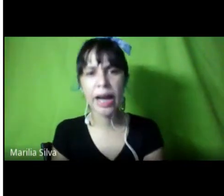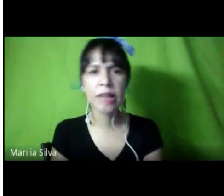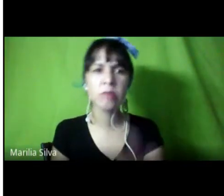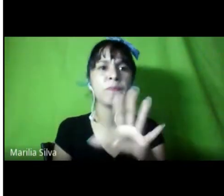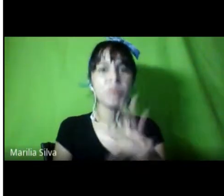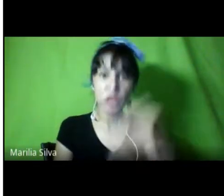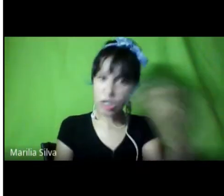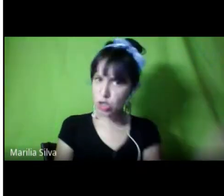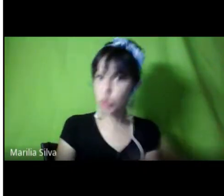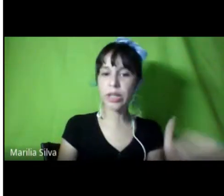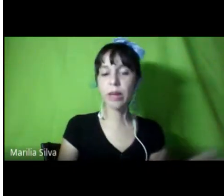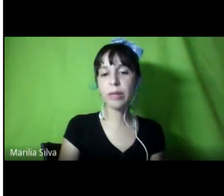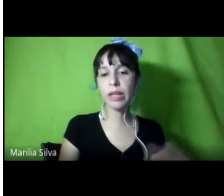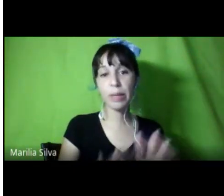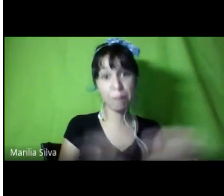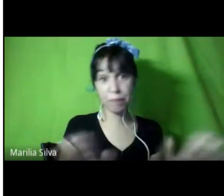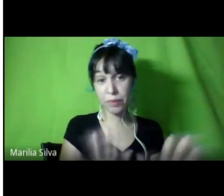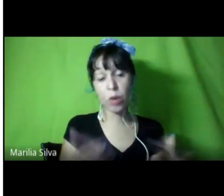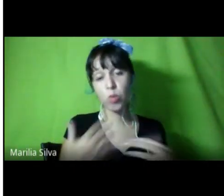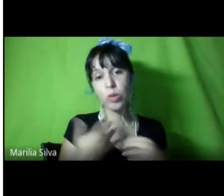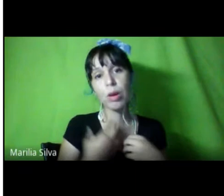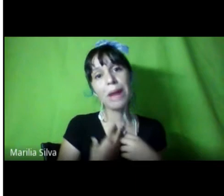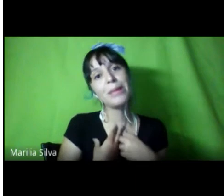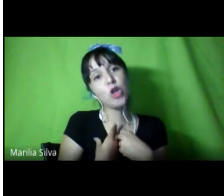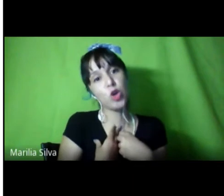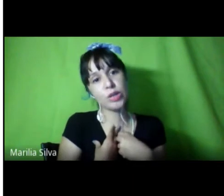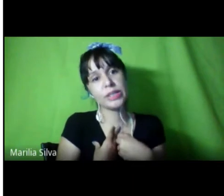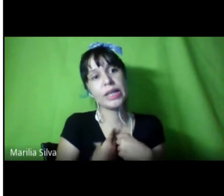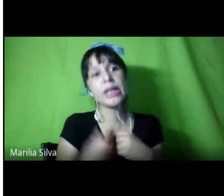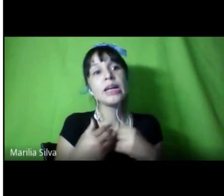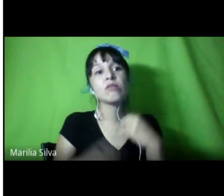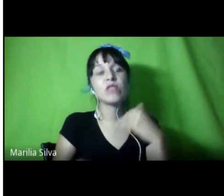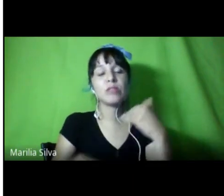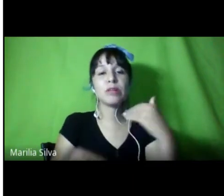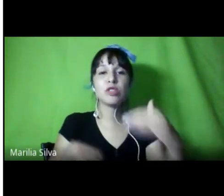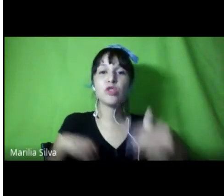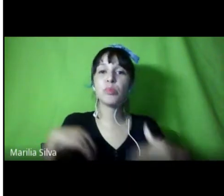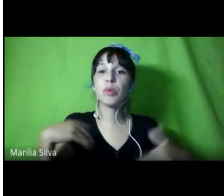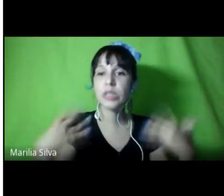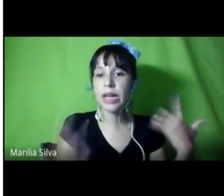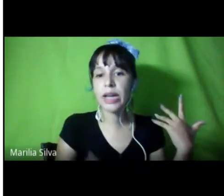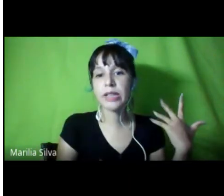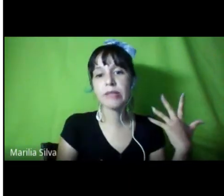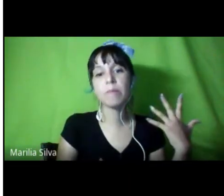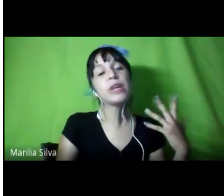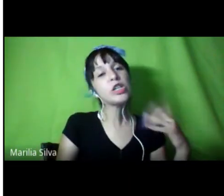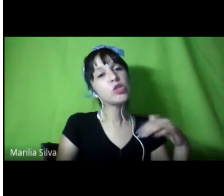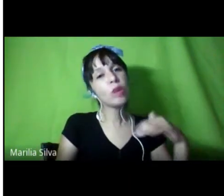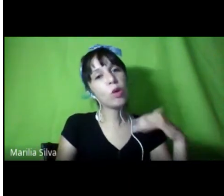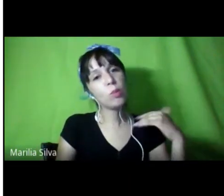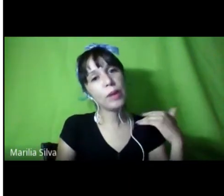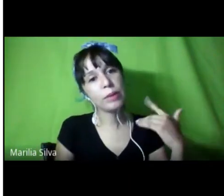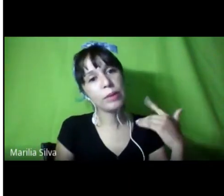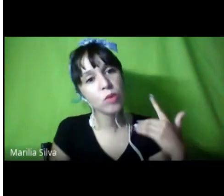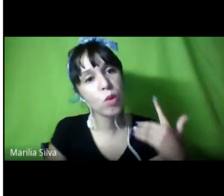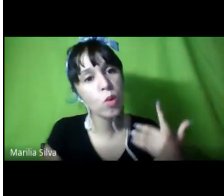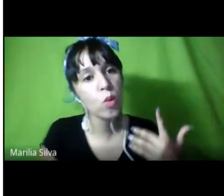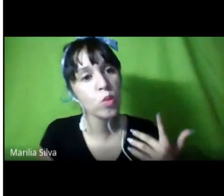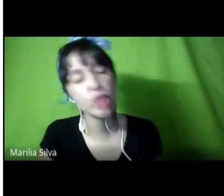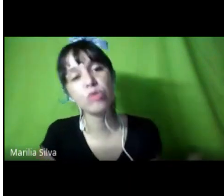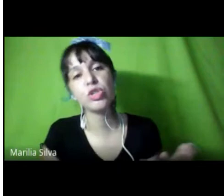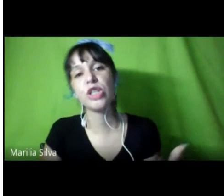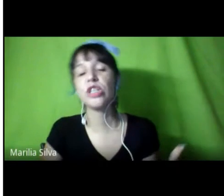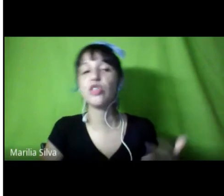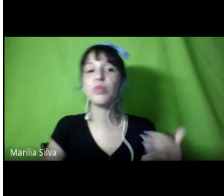está errado. Você é surdo, você tem que aprender. Não cabe a nós, né? Isso faz parte de um processo, de um acompanhamento com